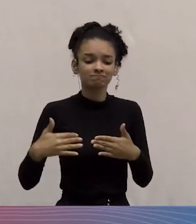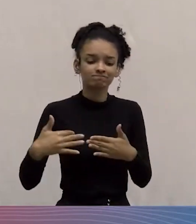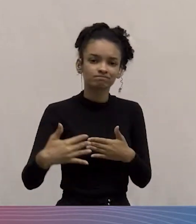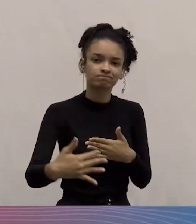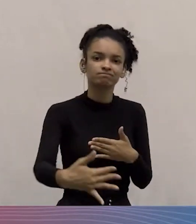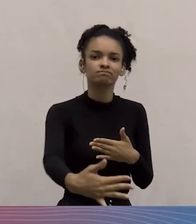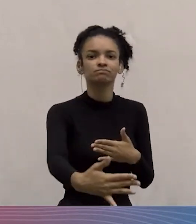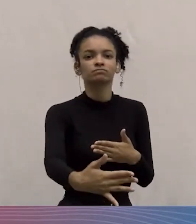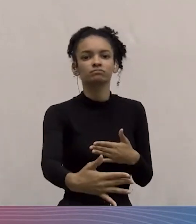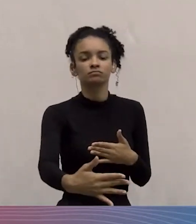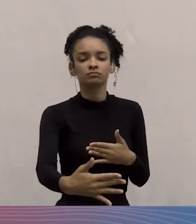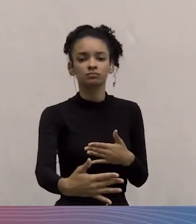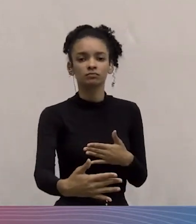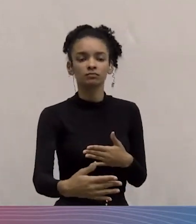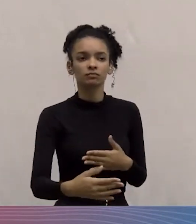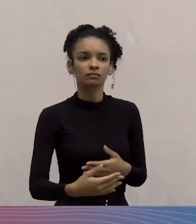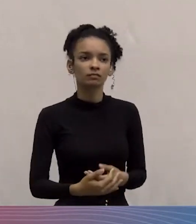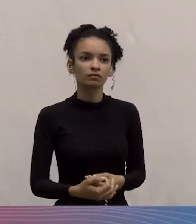frente,